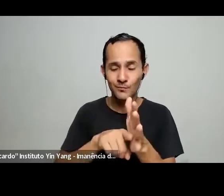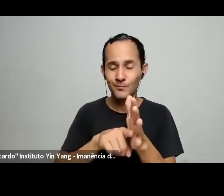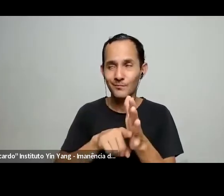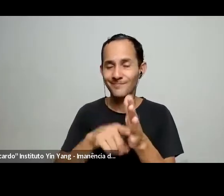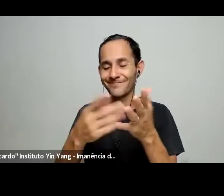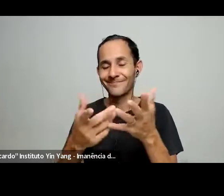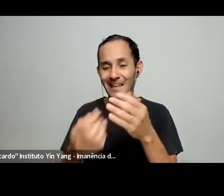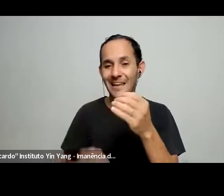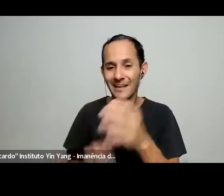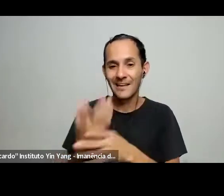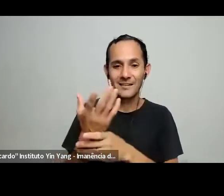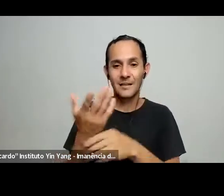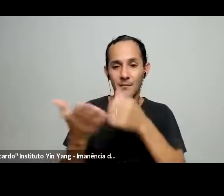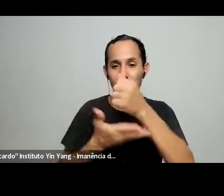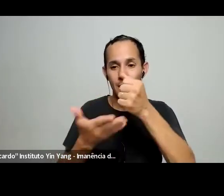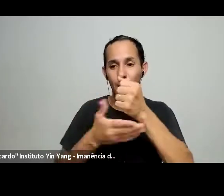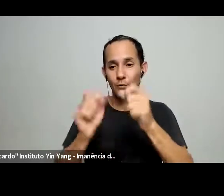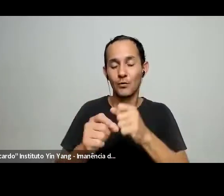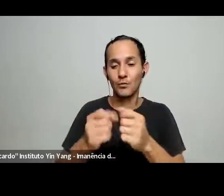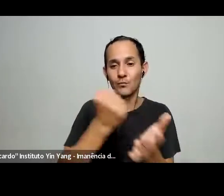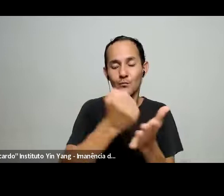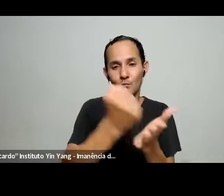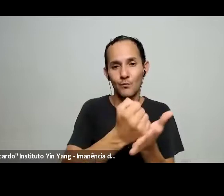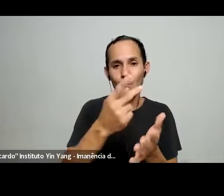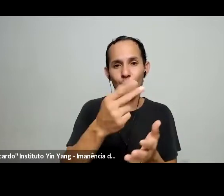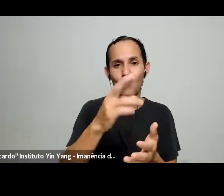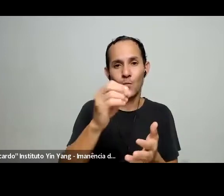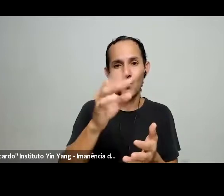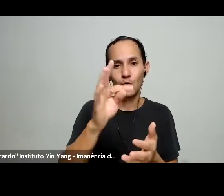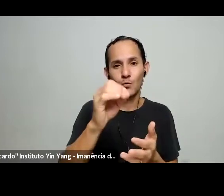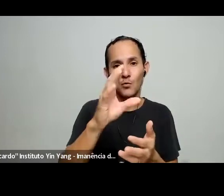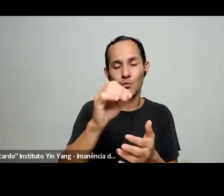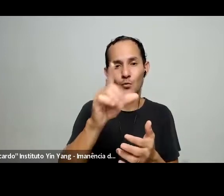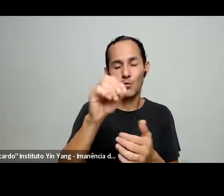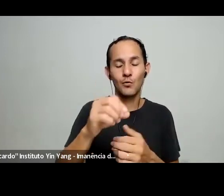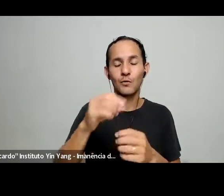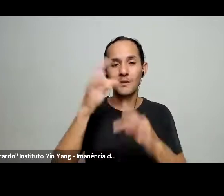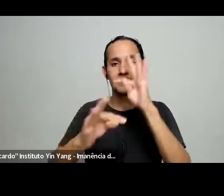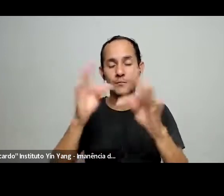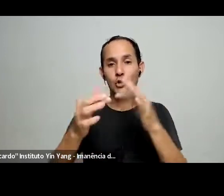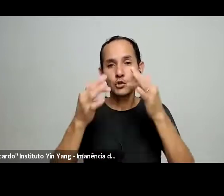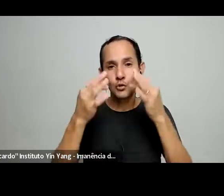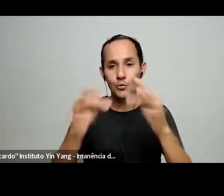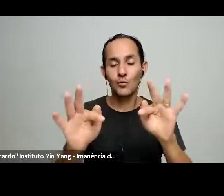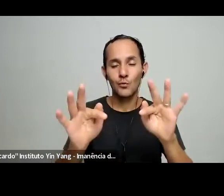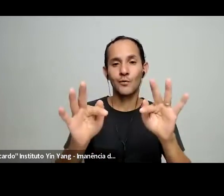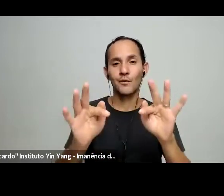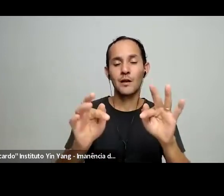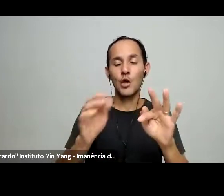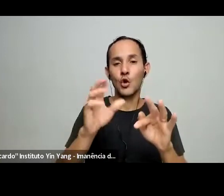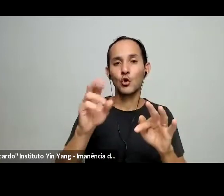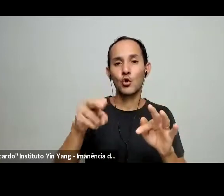criou, assim, serviu de base para os protocolos de tratamento de dor crônica do município de São Paulo.